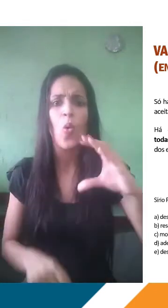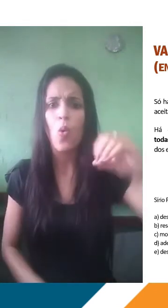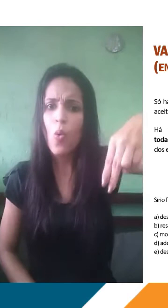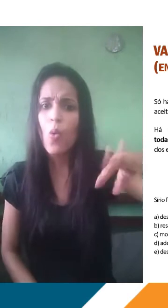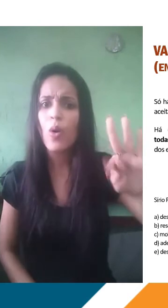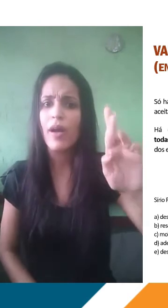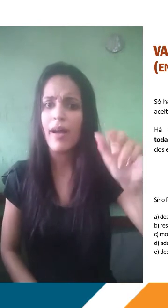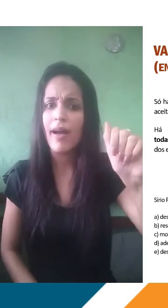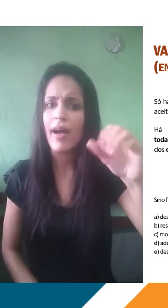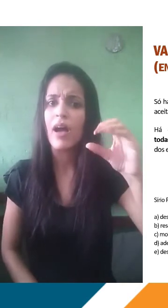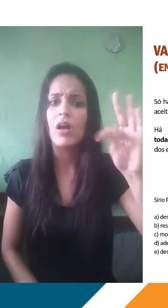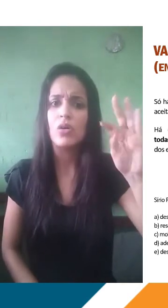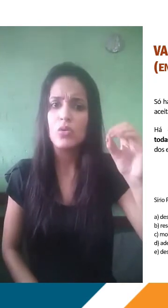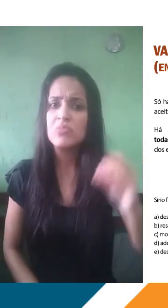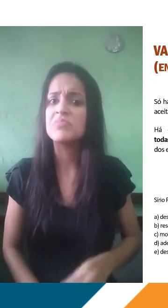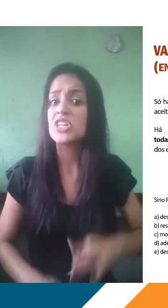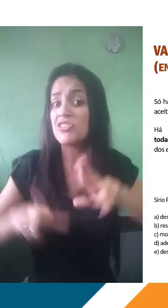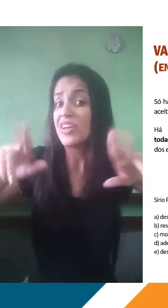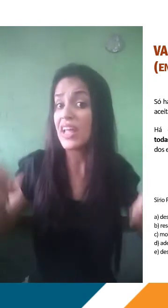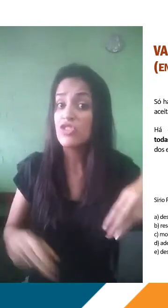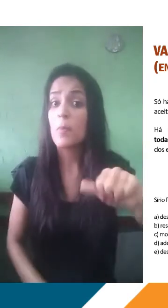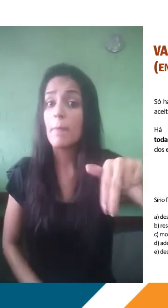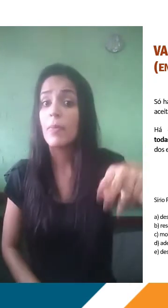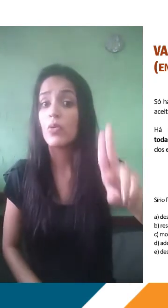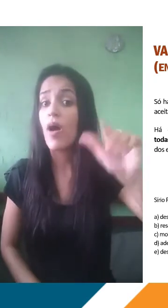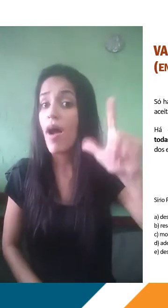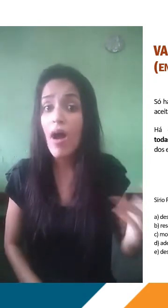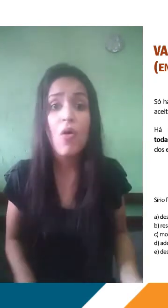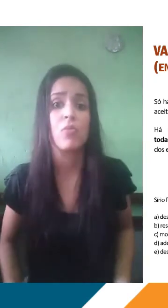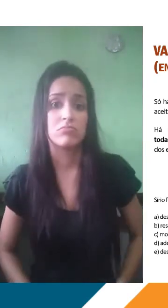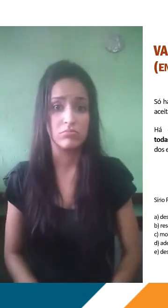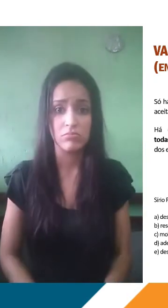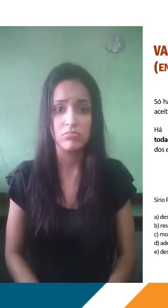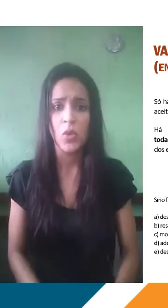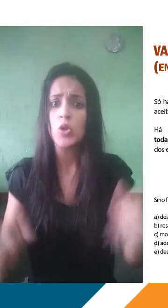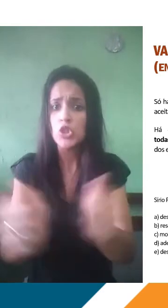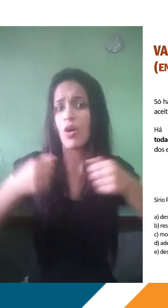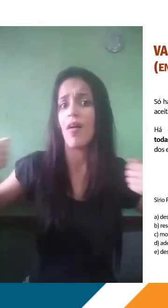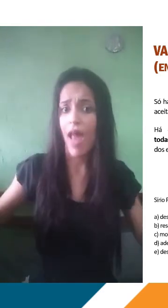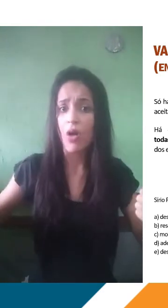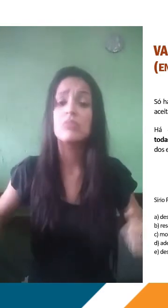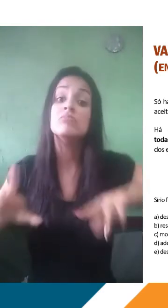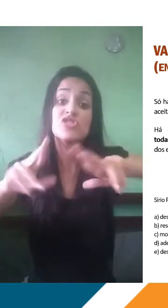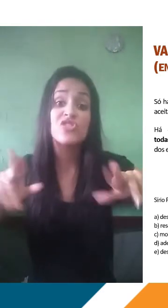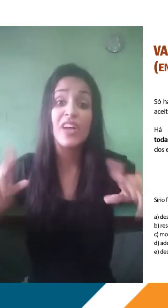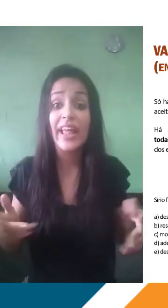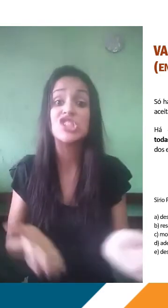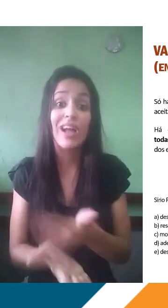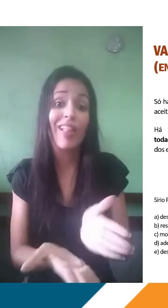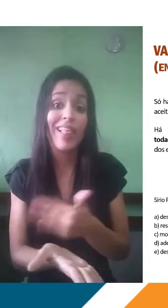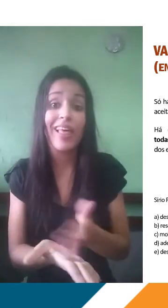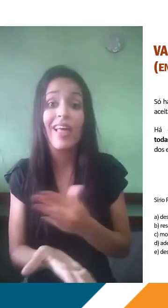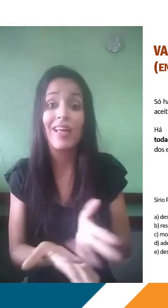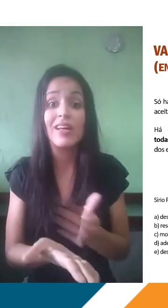dos juízes do Supremo não é o mesmo dos cordelistas O dos editoriais dos jornais não é o mesmo dos cadernos